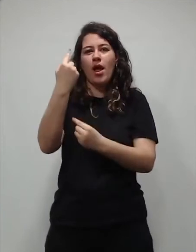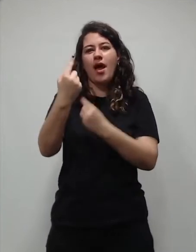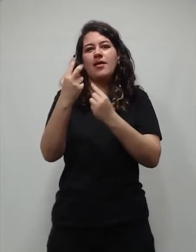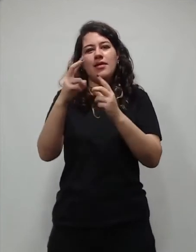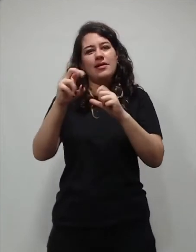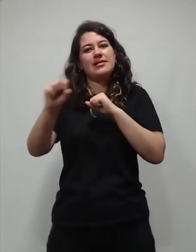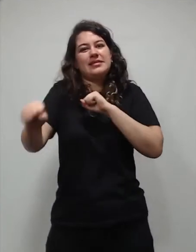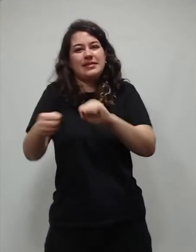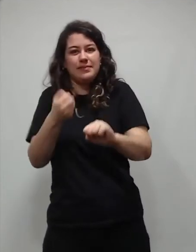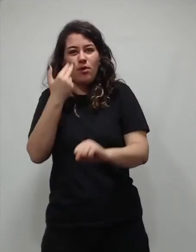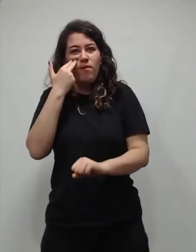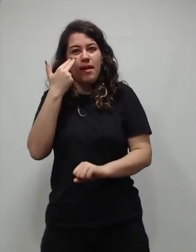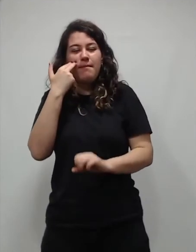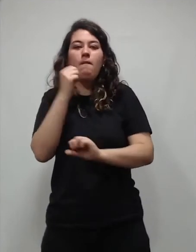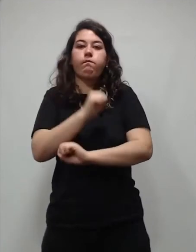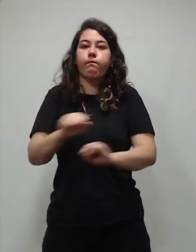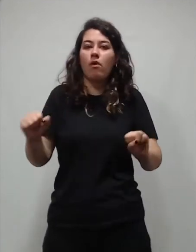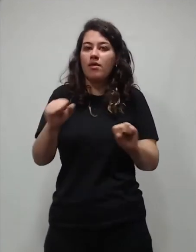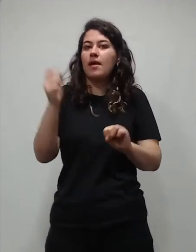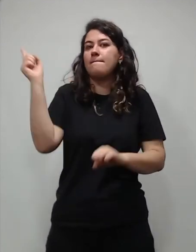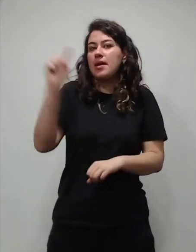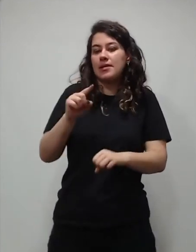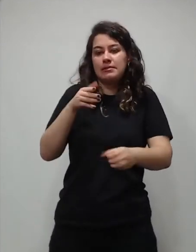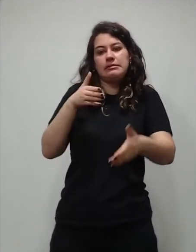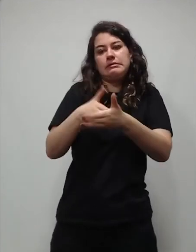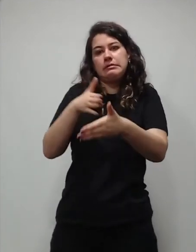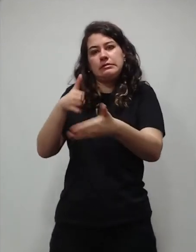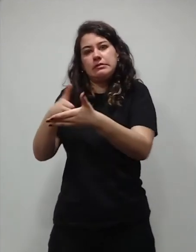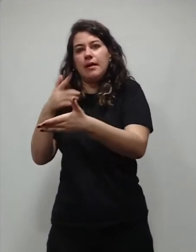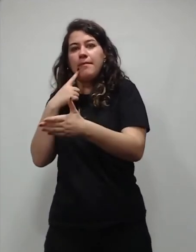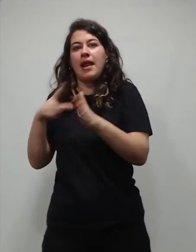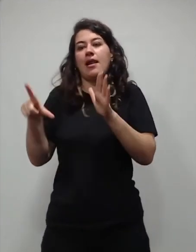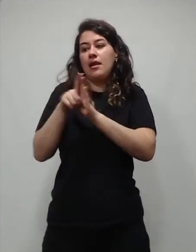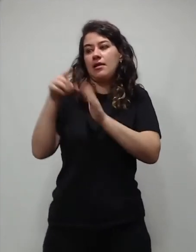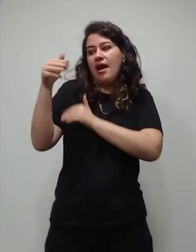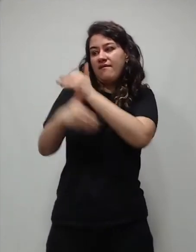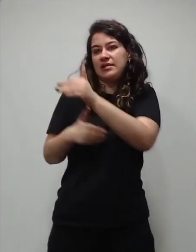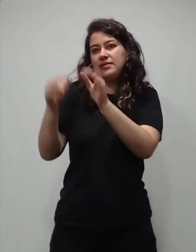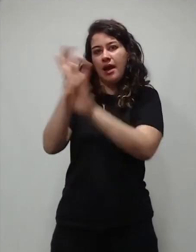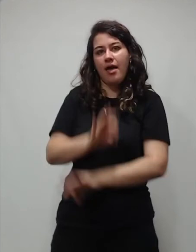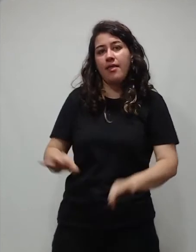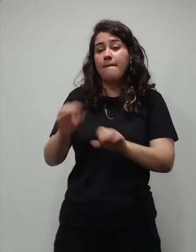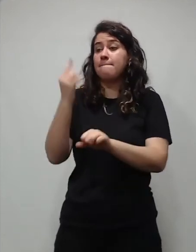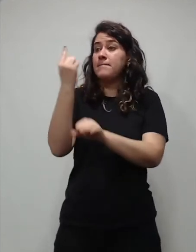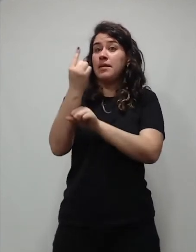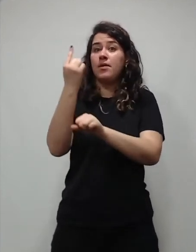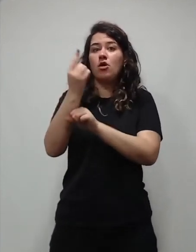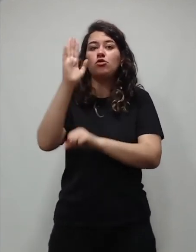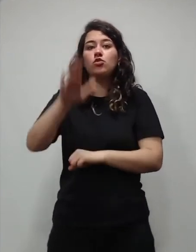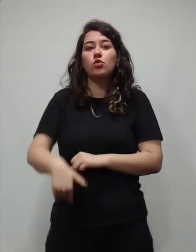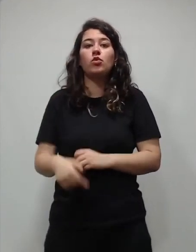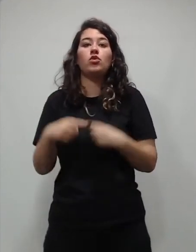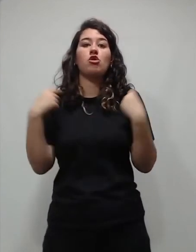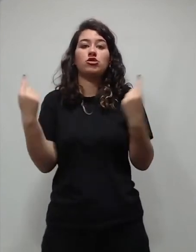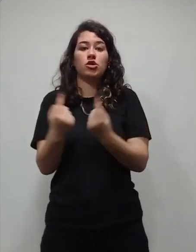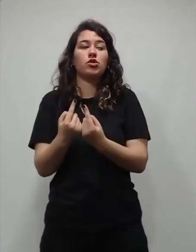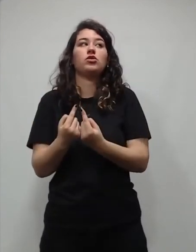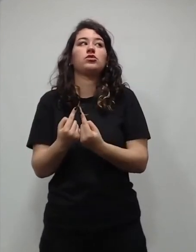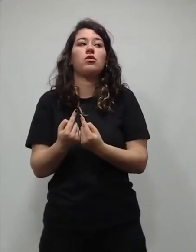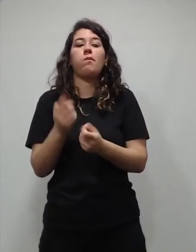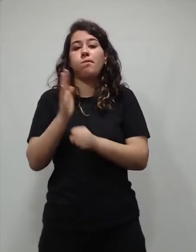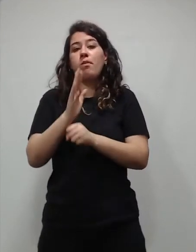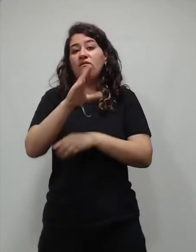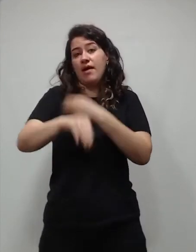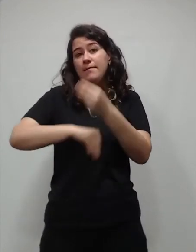las tensiones que creemos que pueden significar frenos para este avance. Primero vamos a ponernos en nosotros,